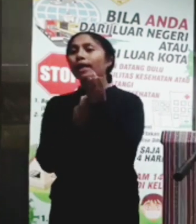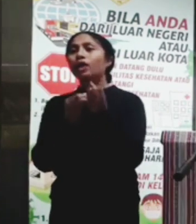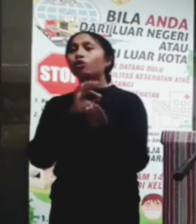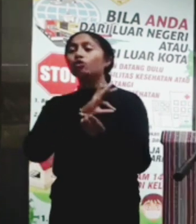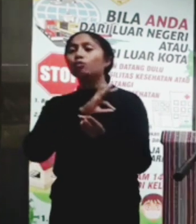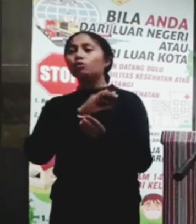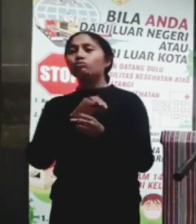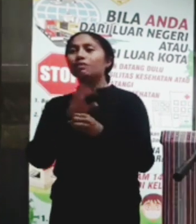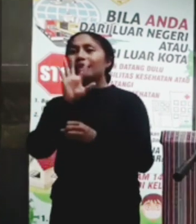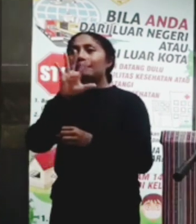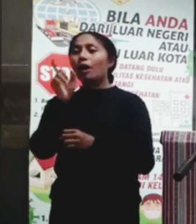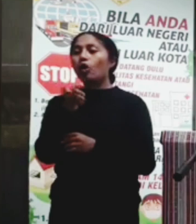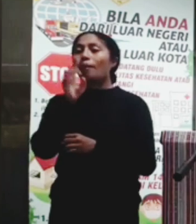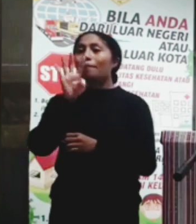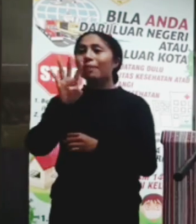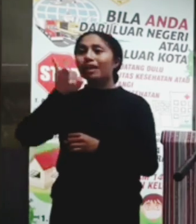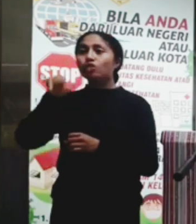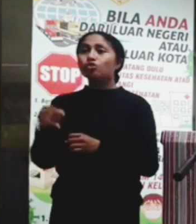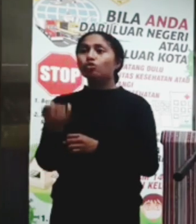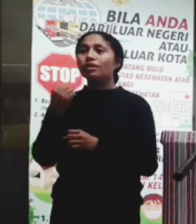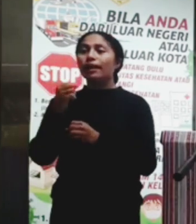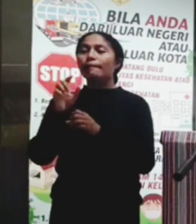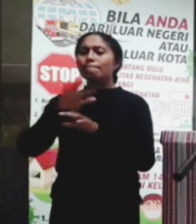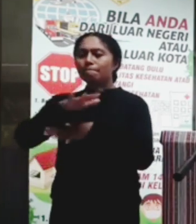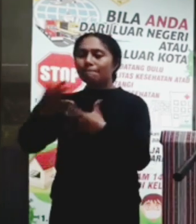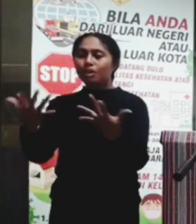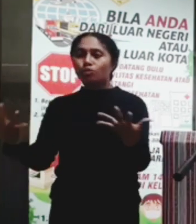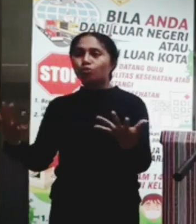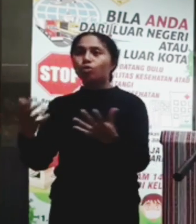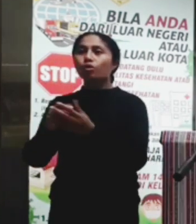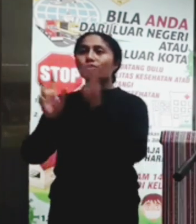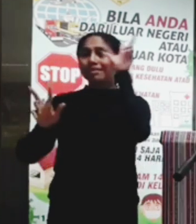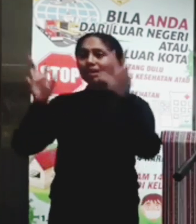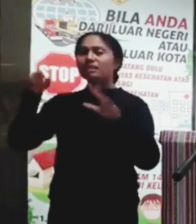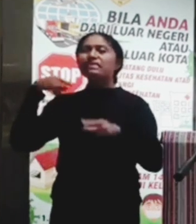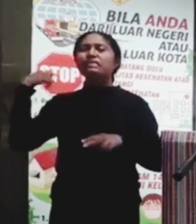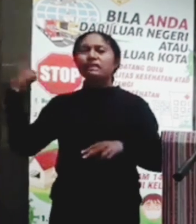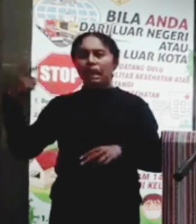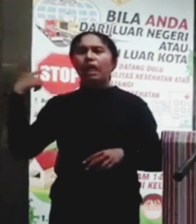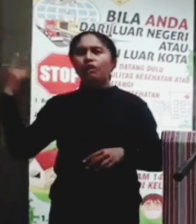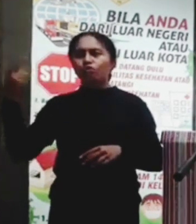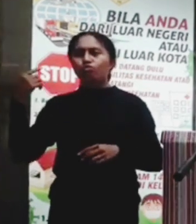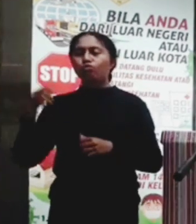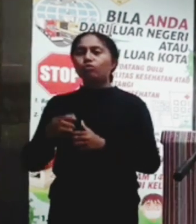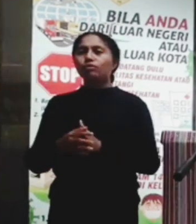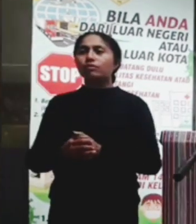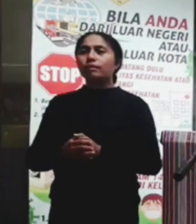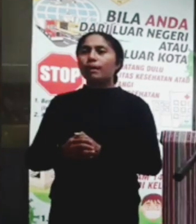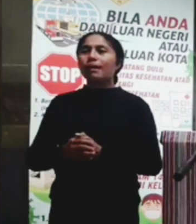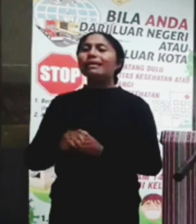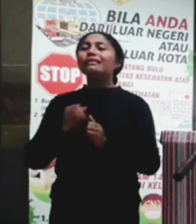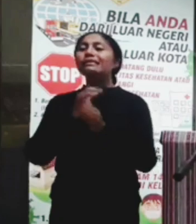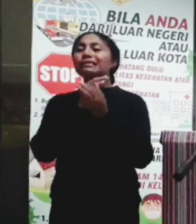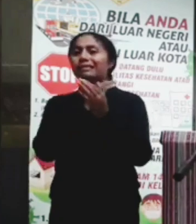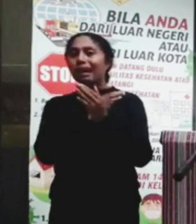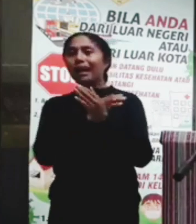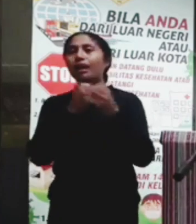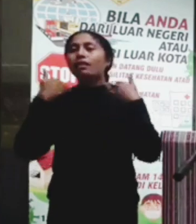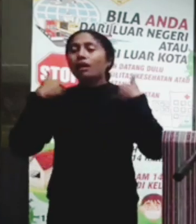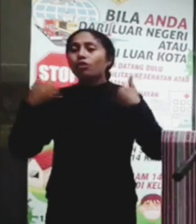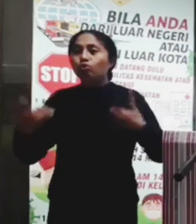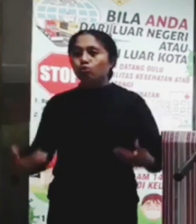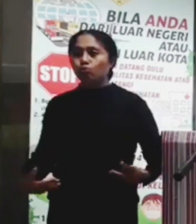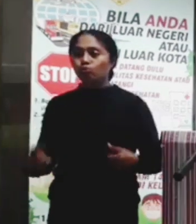kita semua 5,4 juta penduduk Nusa Tenggara Timur untuk selalu menjaga daya tahan